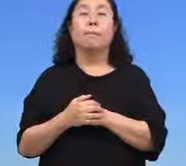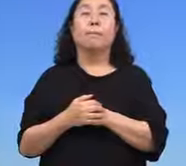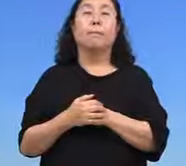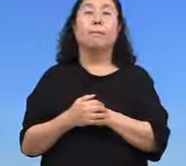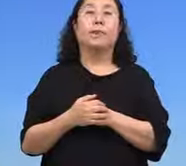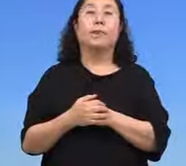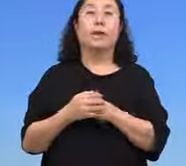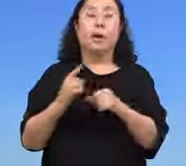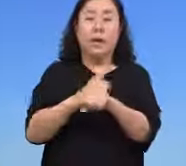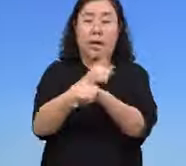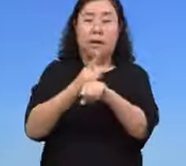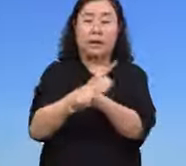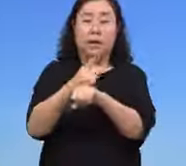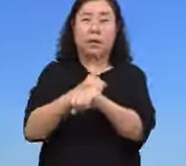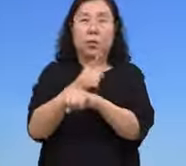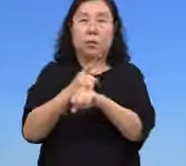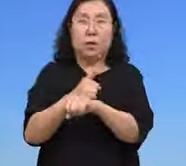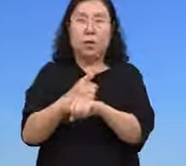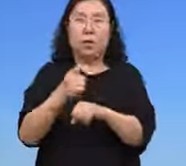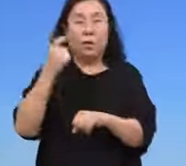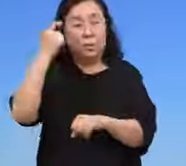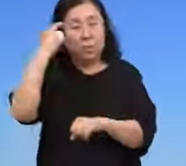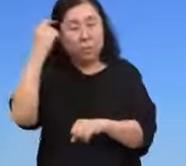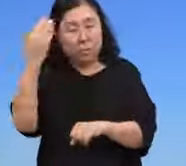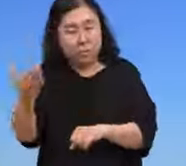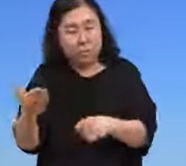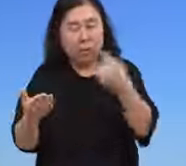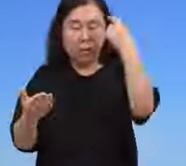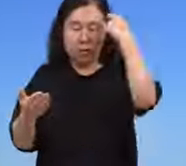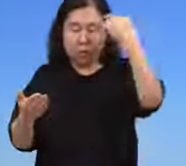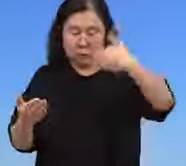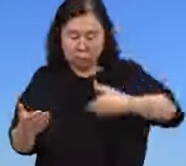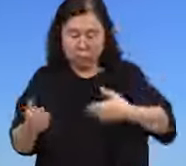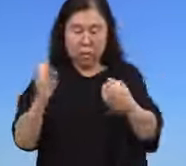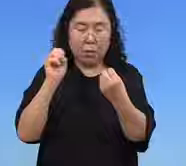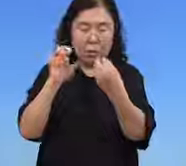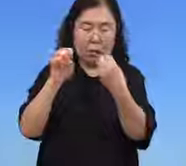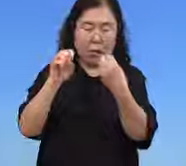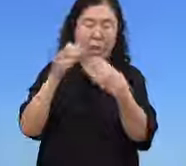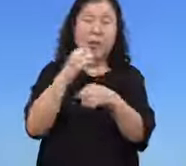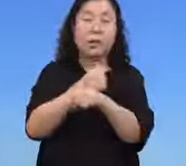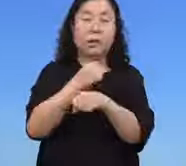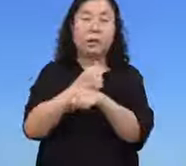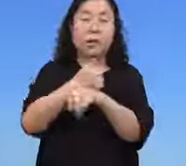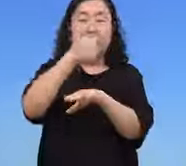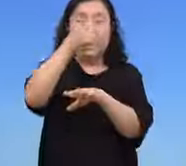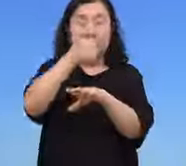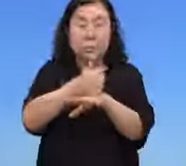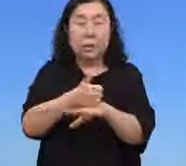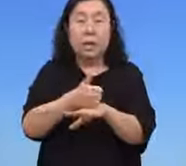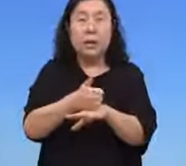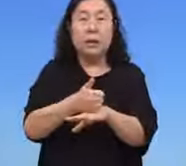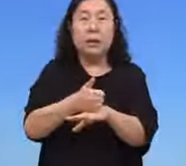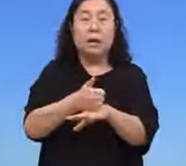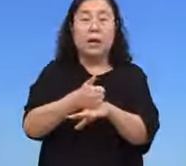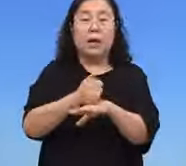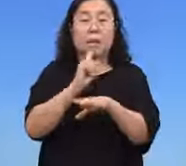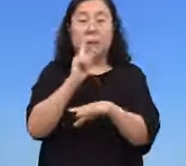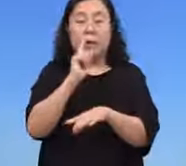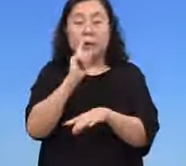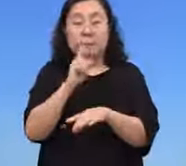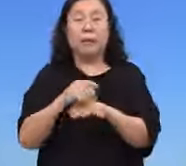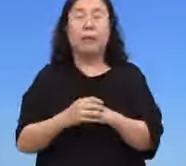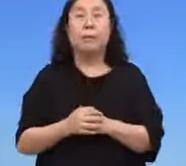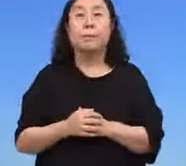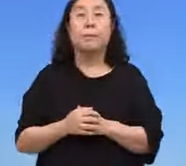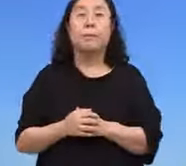1시간 이런 질문도 하고 그분들이 또 제게 질문하고 그런 시간을 다 가지고요, 맨 마지막에 제가 이런